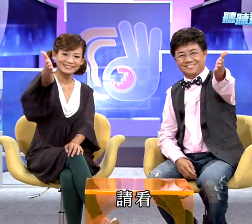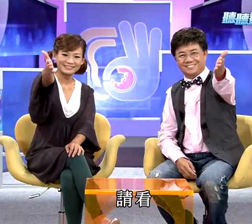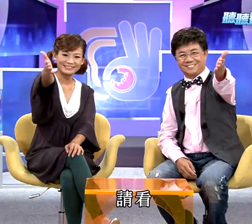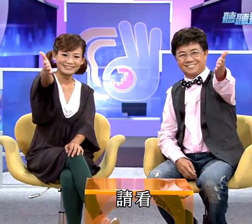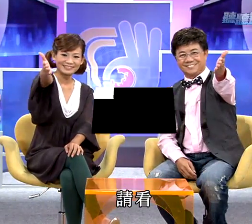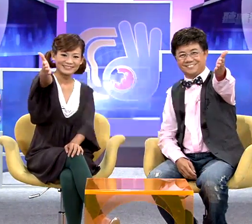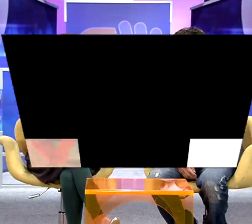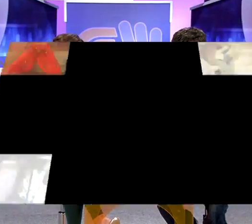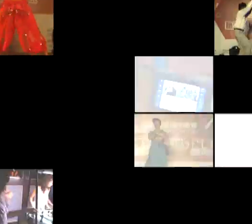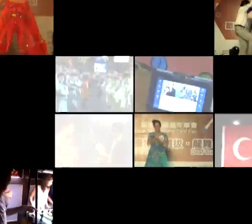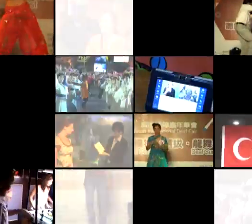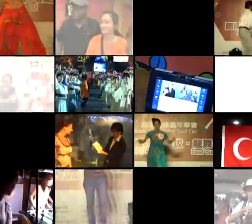请看。